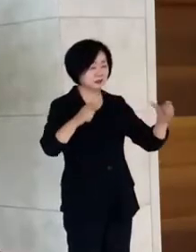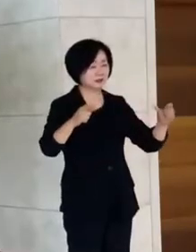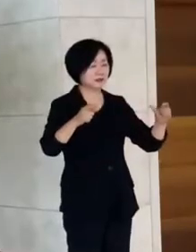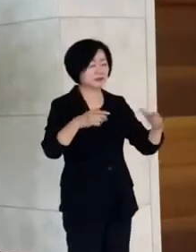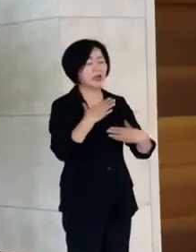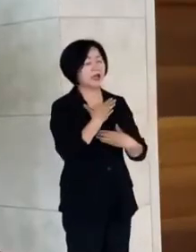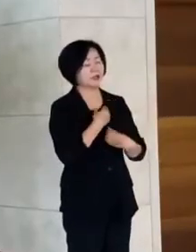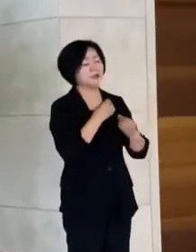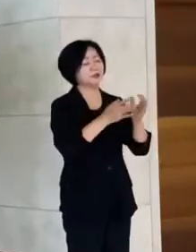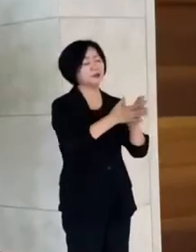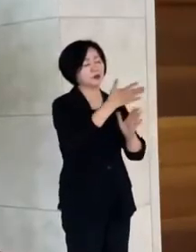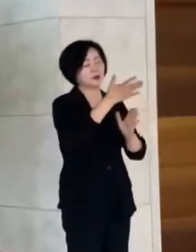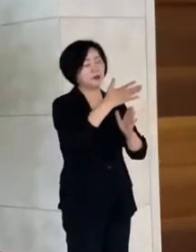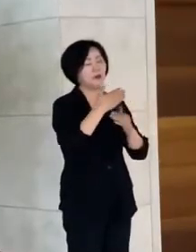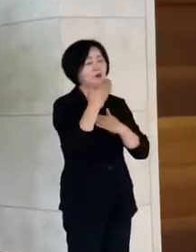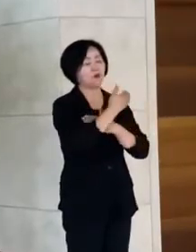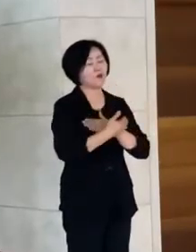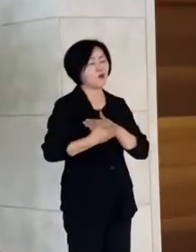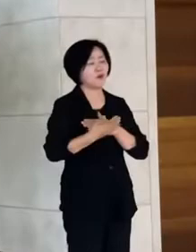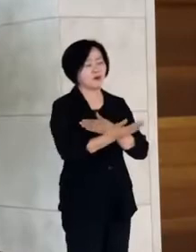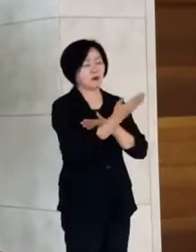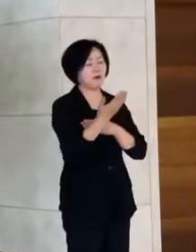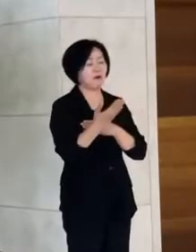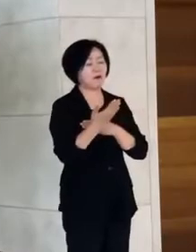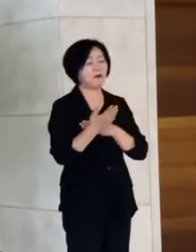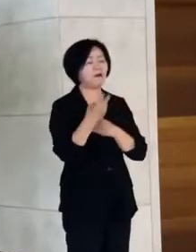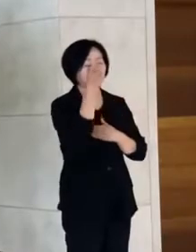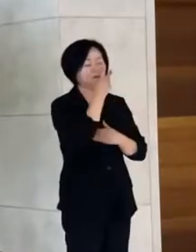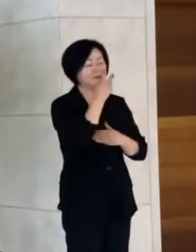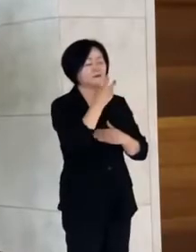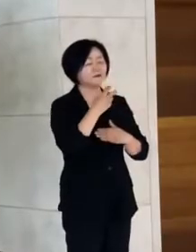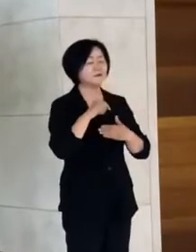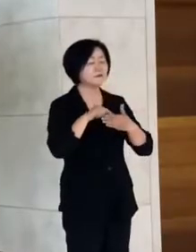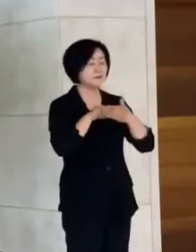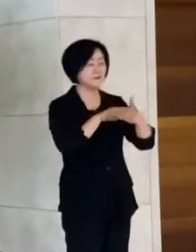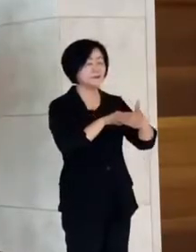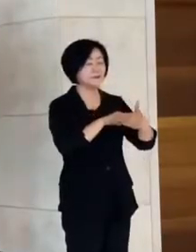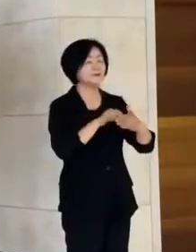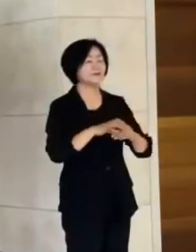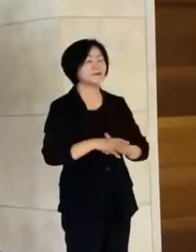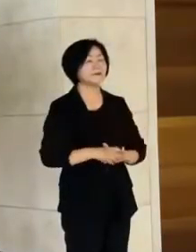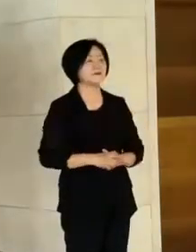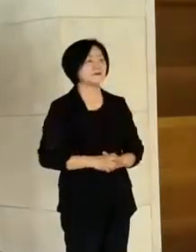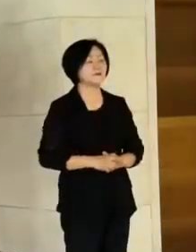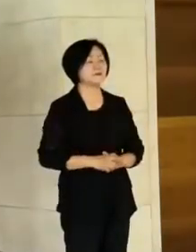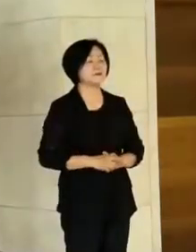도시로 국민 건강을 지켜나가겠습니다.